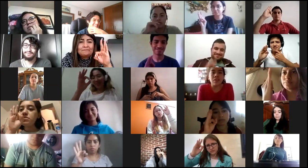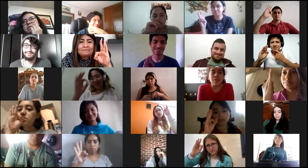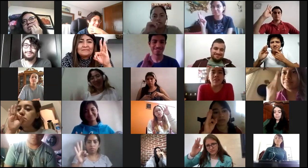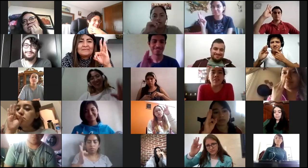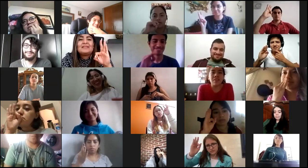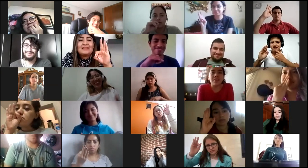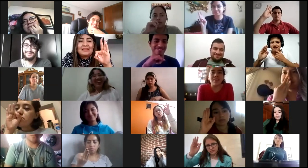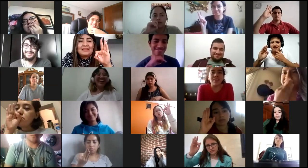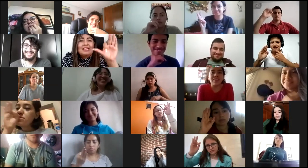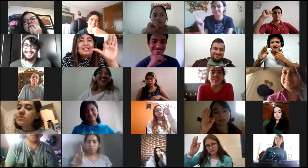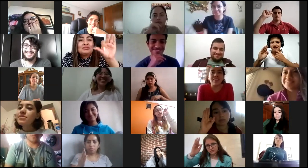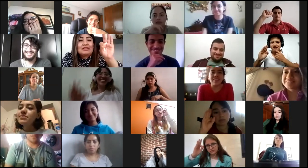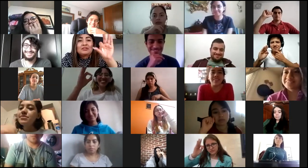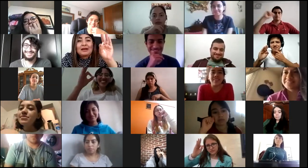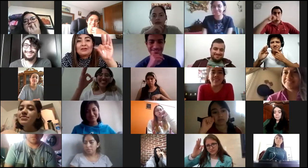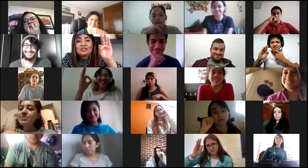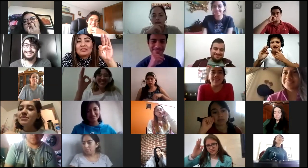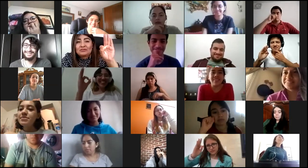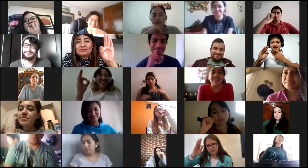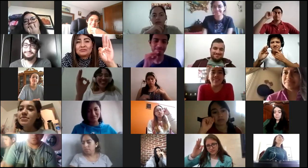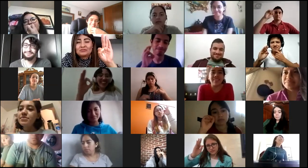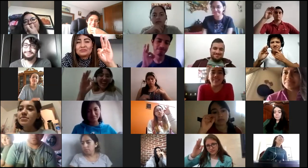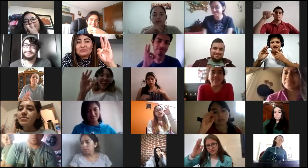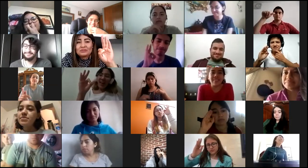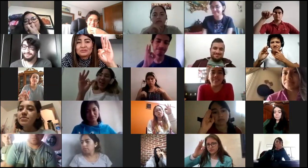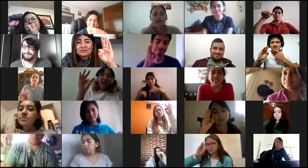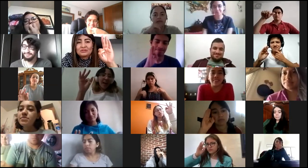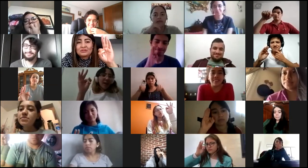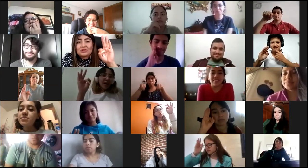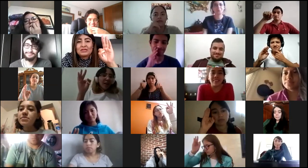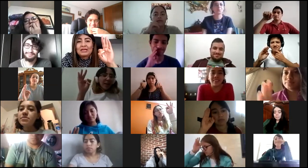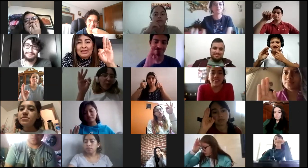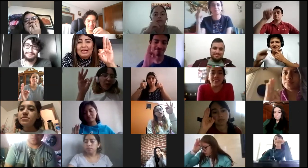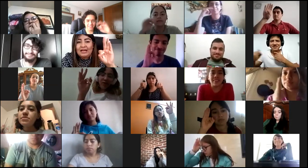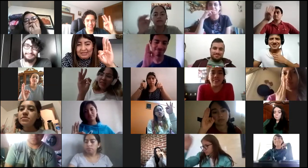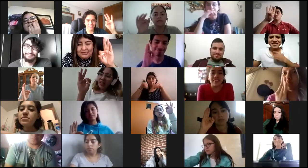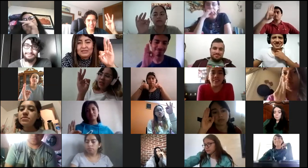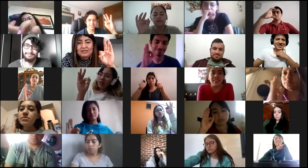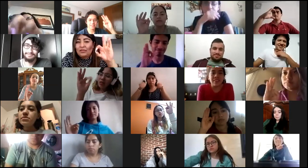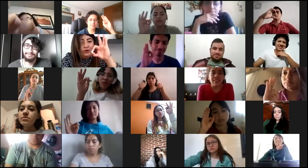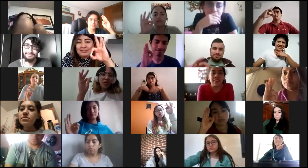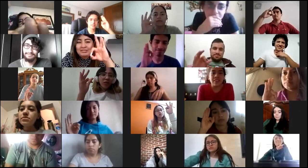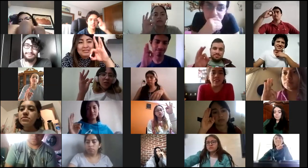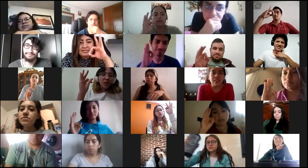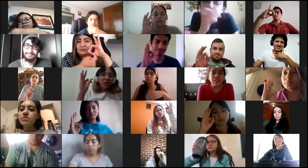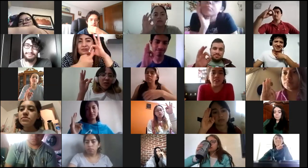perdón, sí, ya vi, gracias. Los dedos van cruzados. Ah, ¿el pulgar enfrente? No. No, es esto, esto es